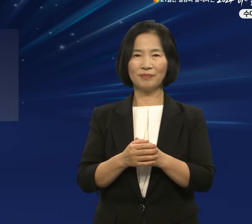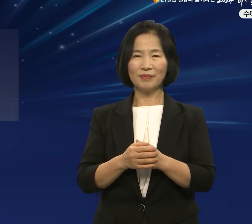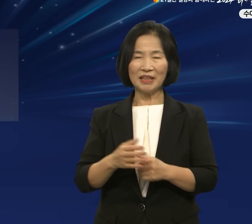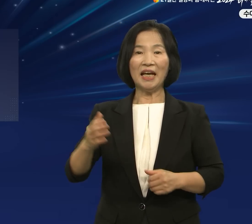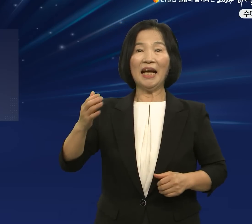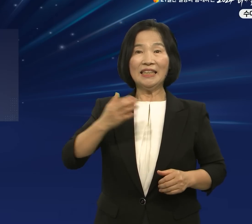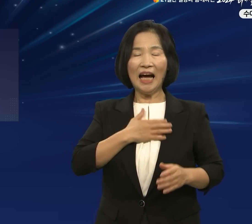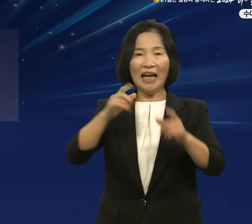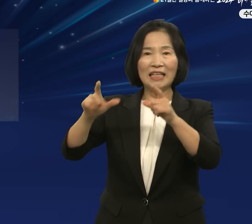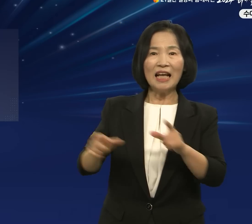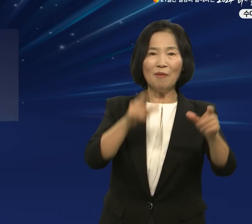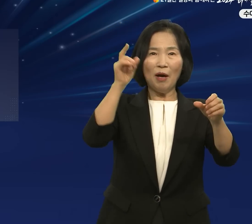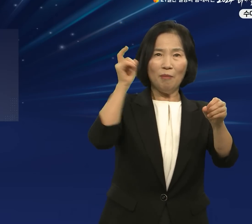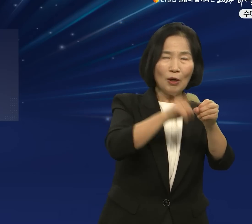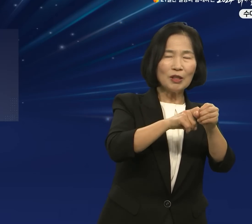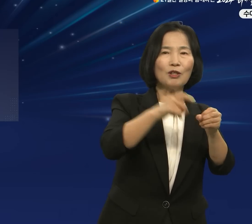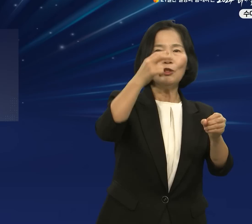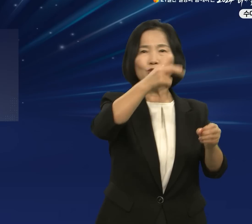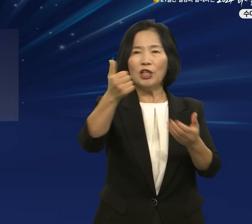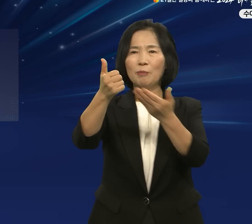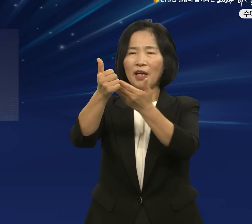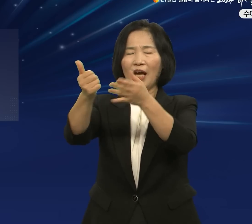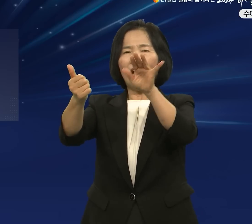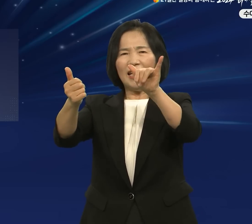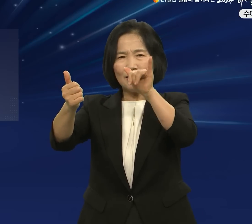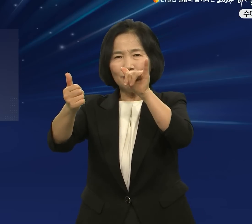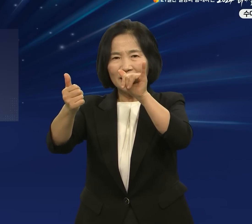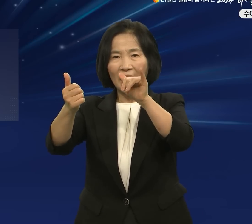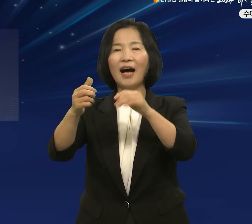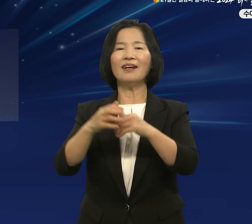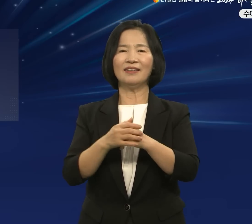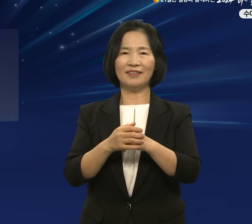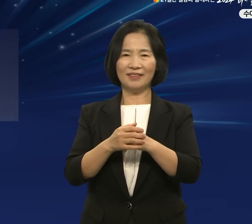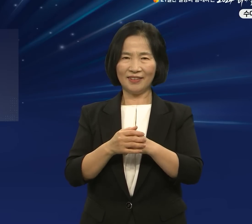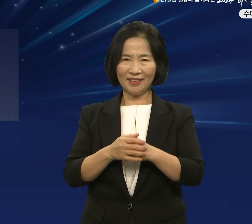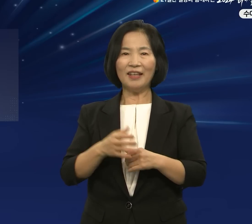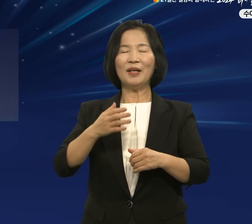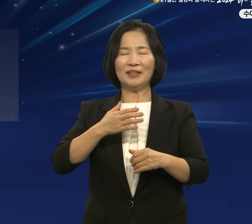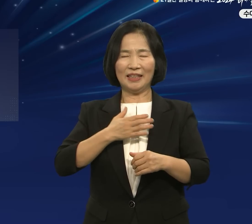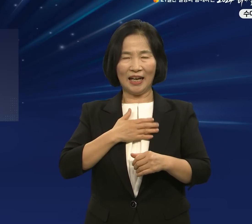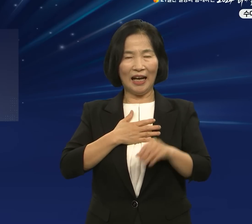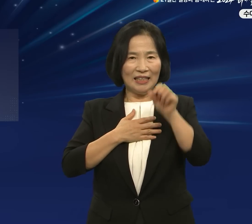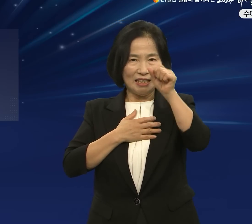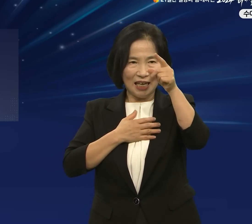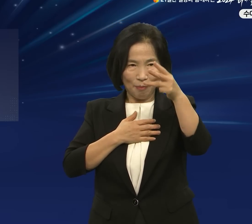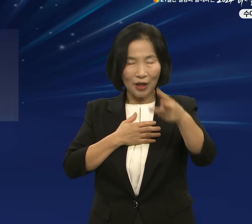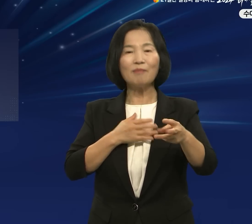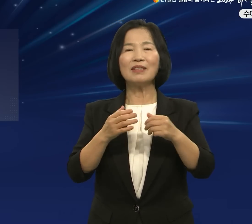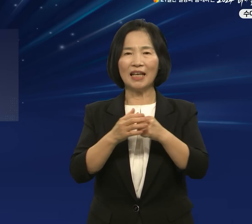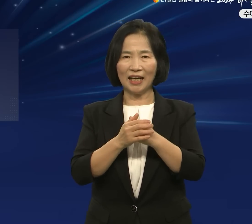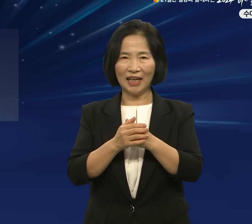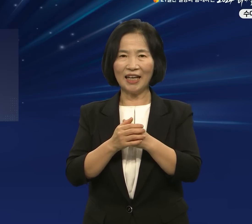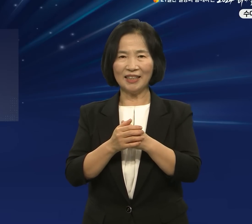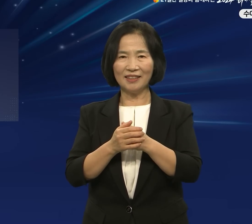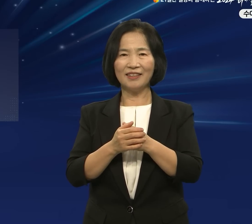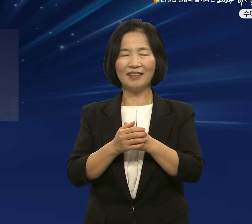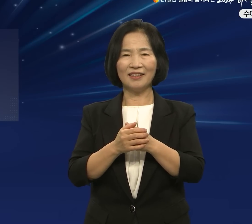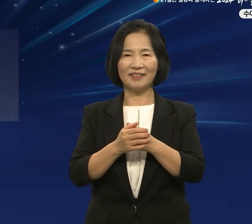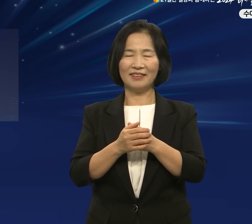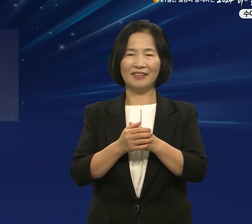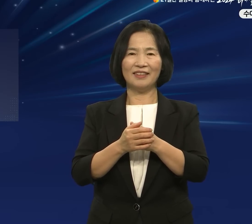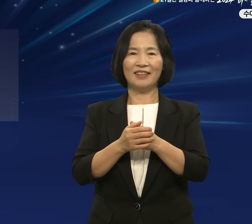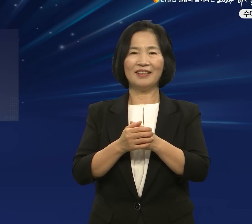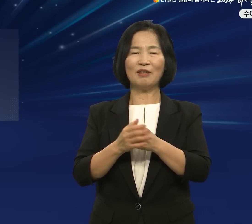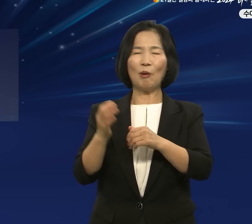나의 삶의 목적은 주님께 있습니다. 이거는 이제 3번 하는 거예요. 똑같이 이렇게. 그리고